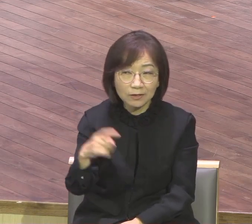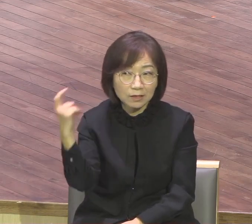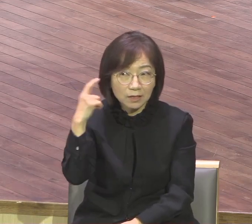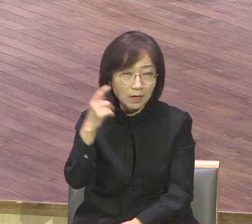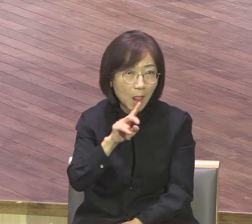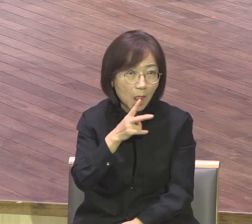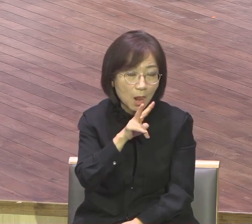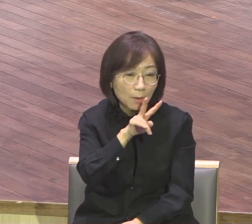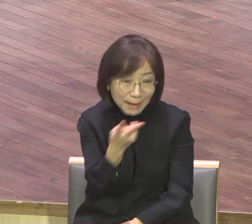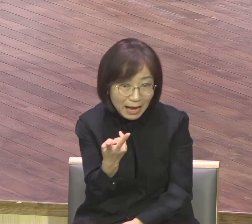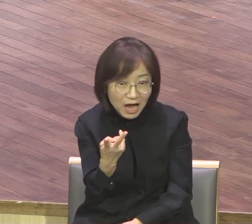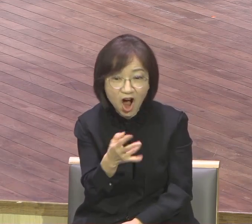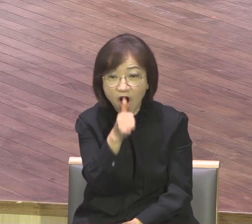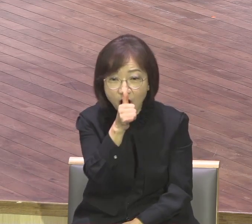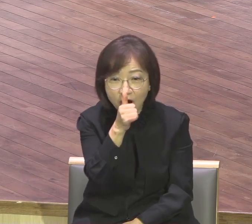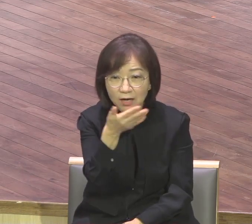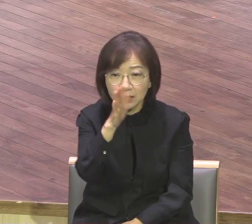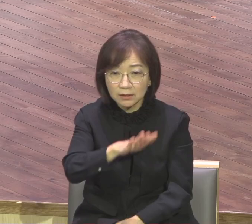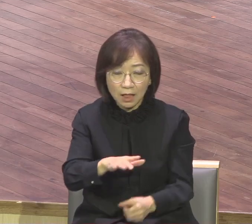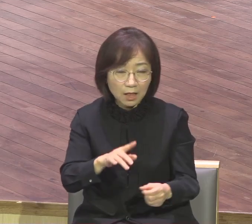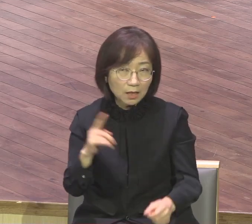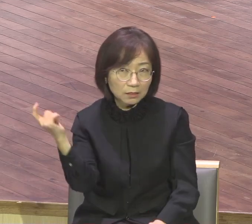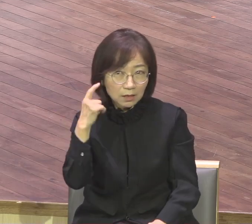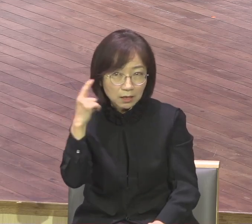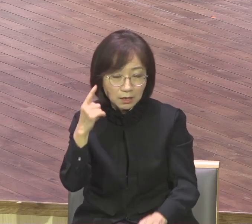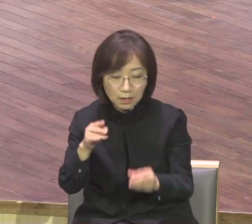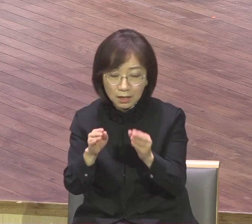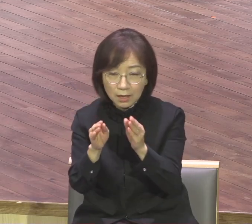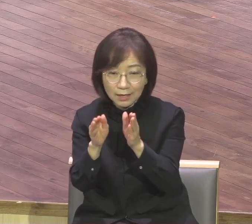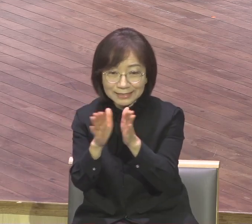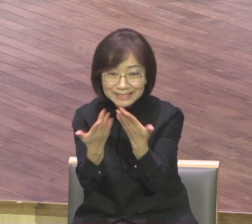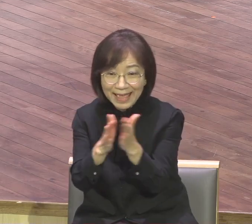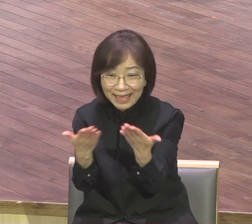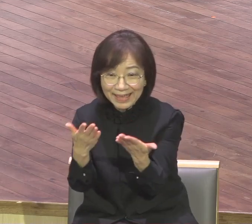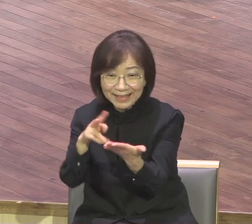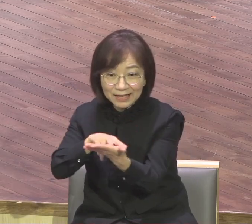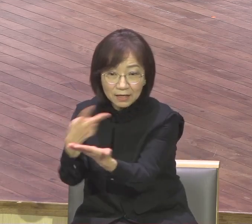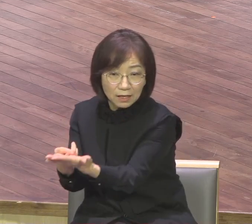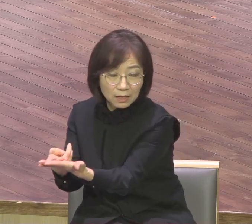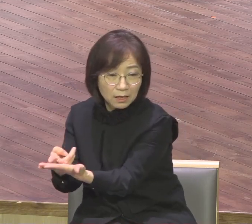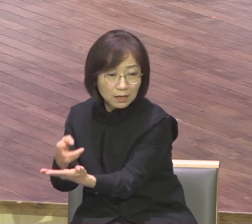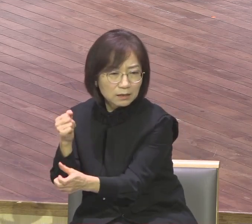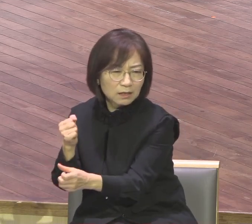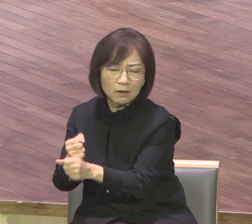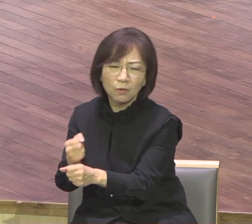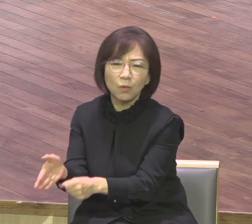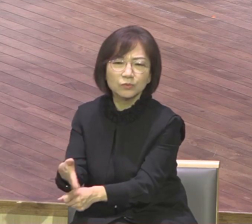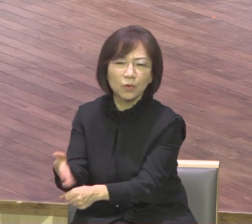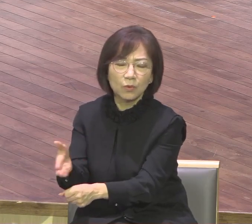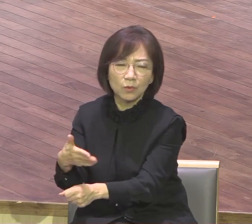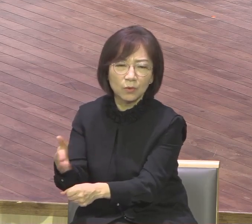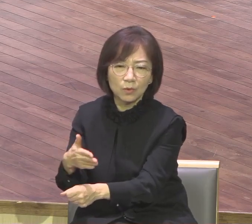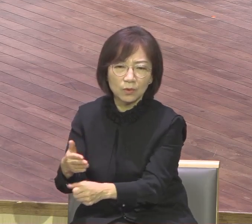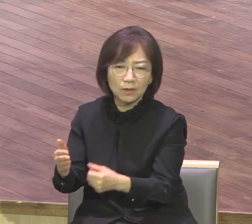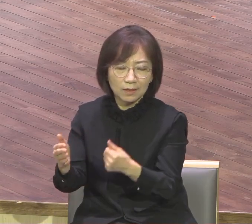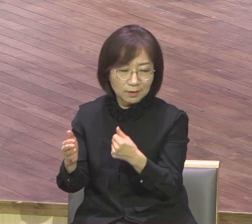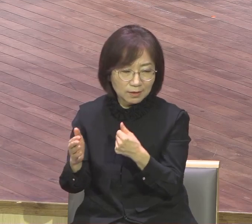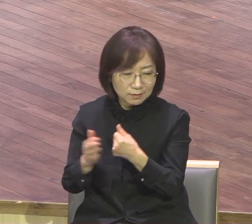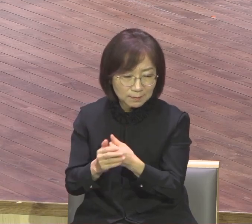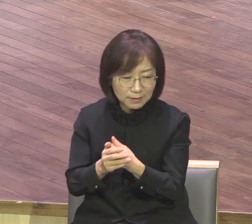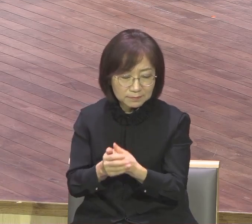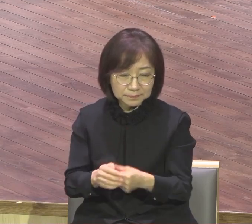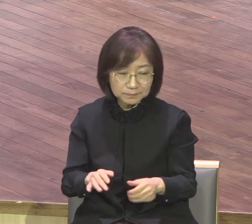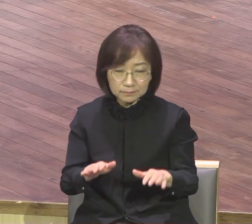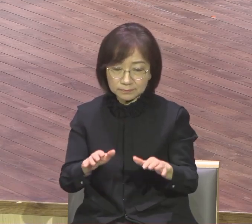pero no hay grupo que haga interpretación. 그러니 안드레스 목사님이나 글자 이런 분들에게 이 중요한 분들에게 이 스페니시로